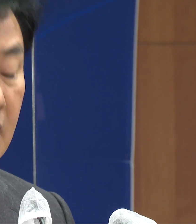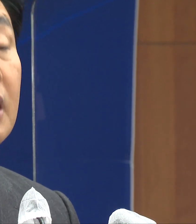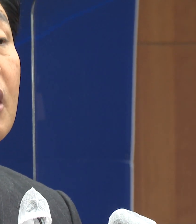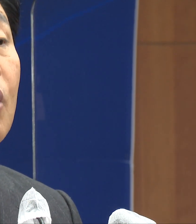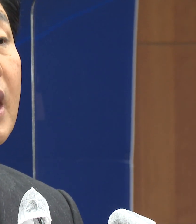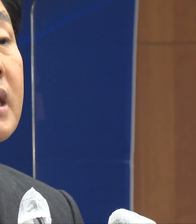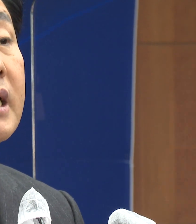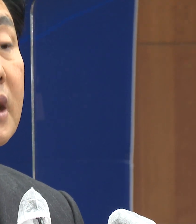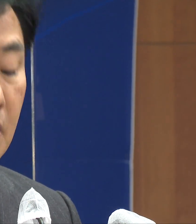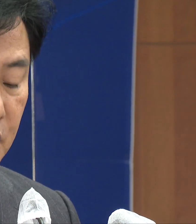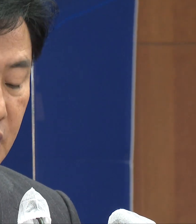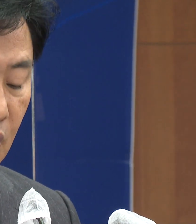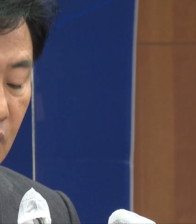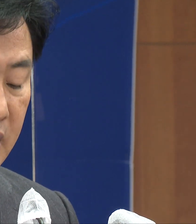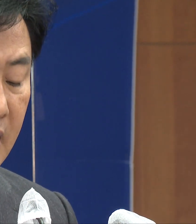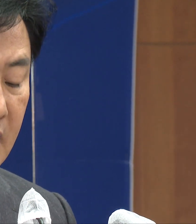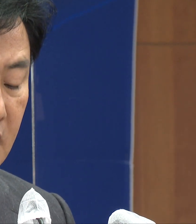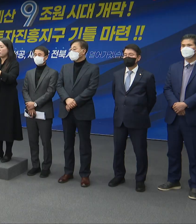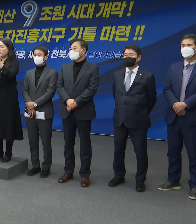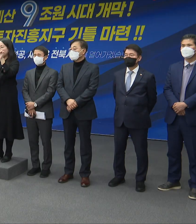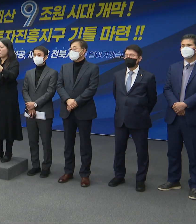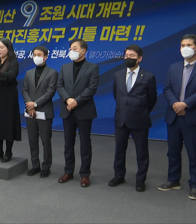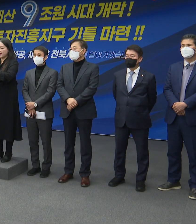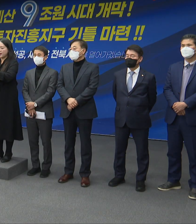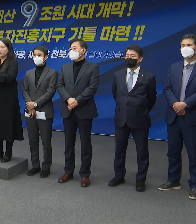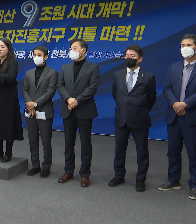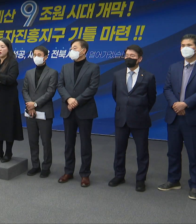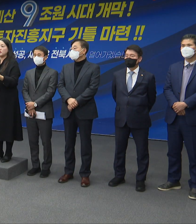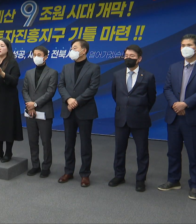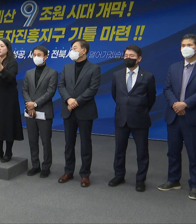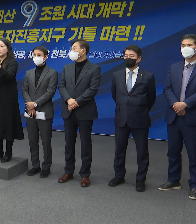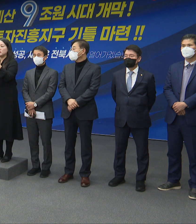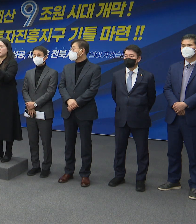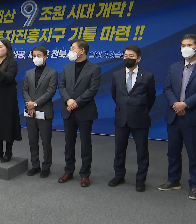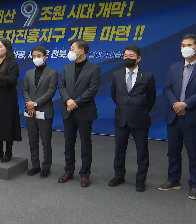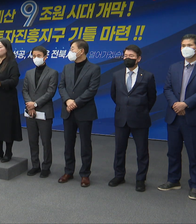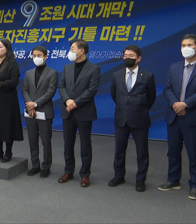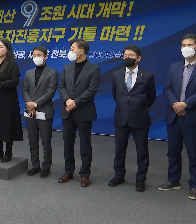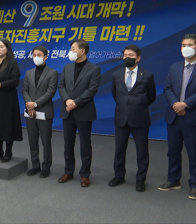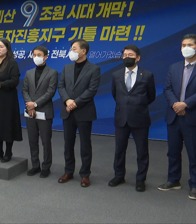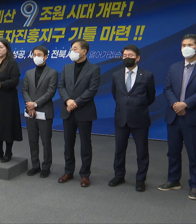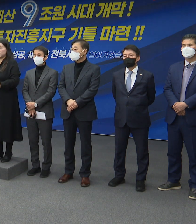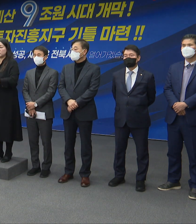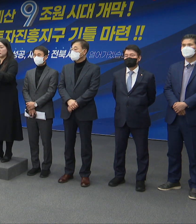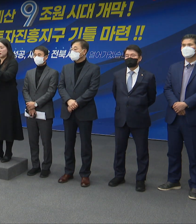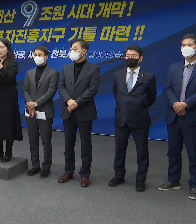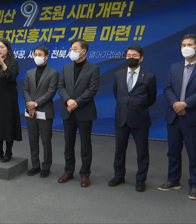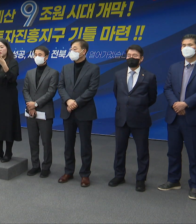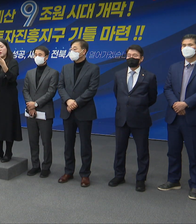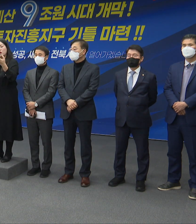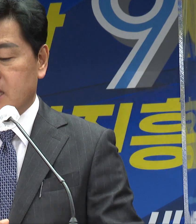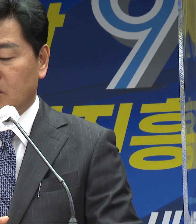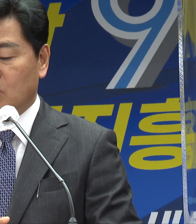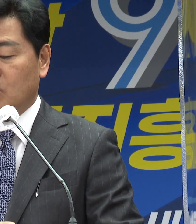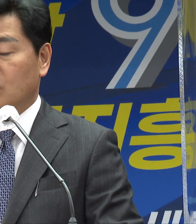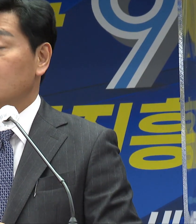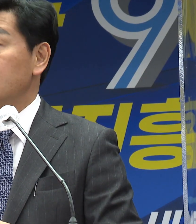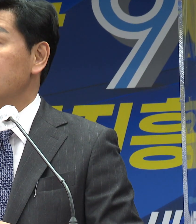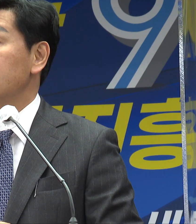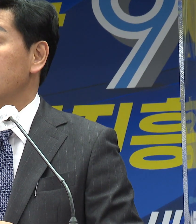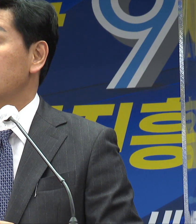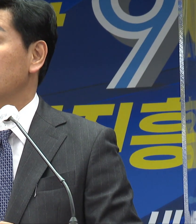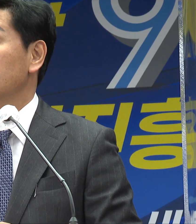나름 선방한 결과라고 분석했습니다. 특히 총사업비 규모가 큰 신규 사업의 시작